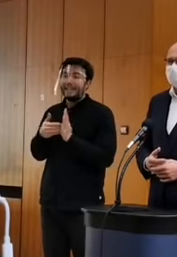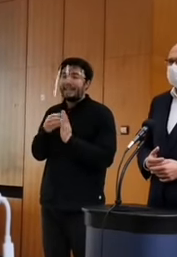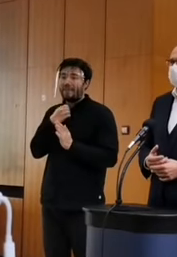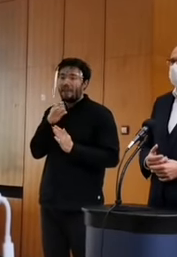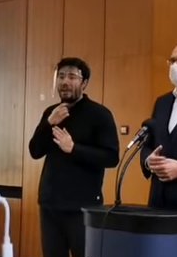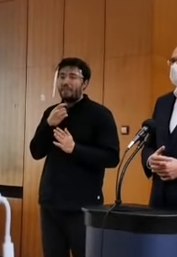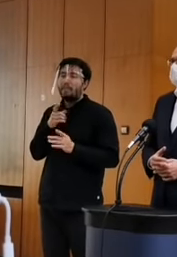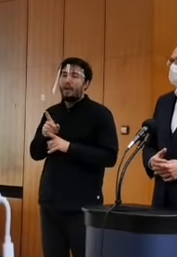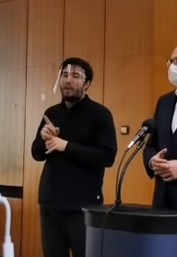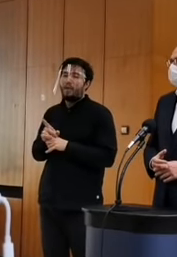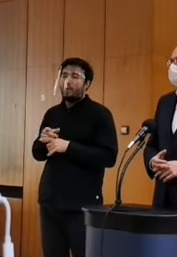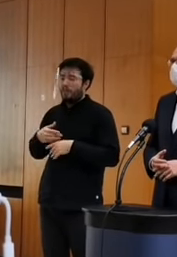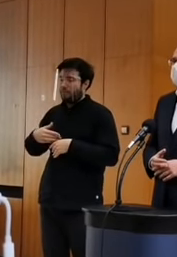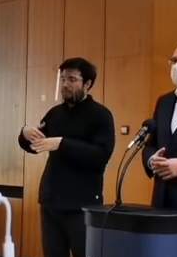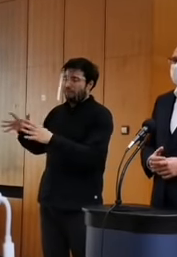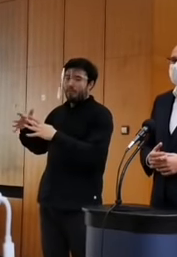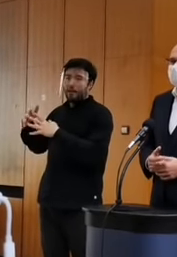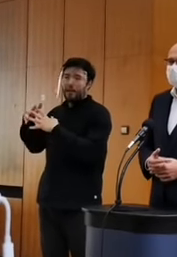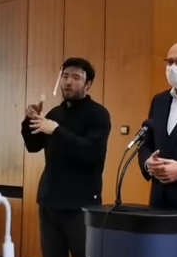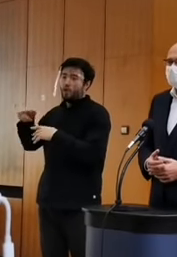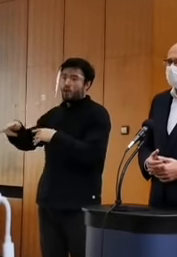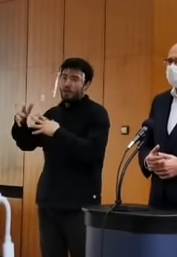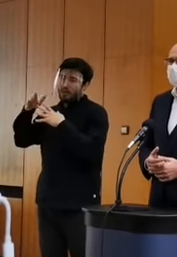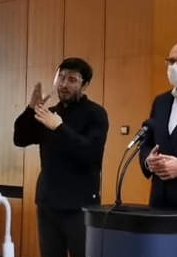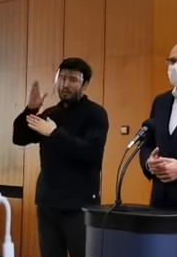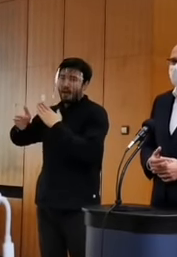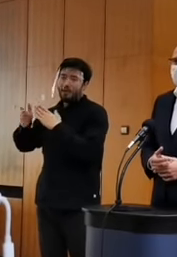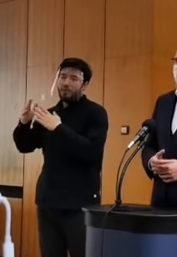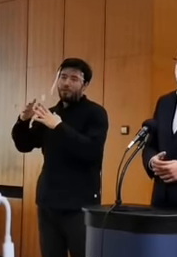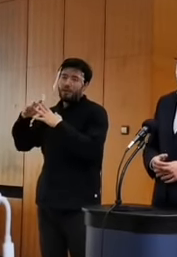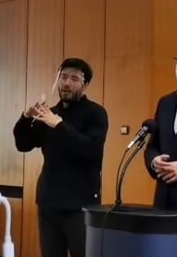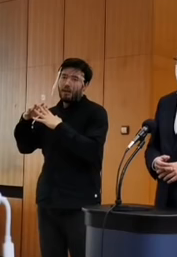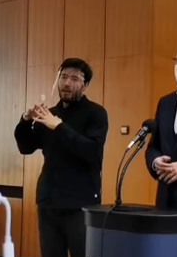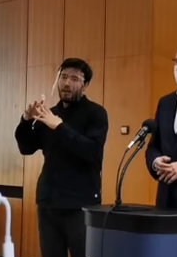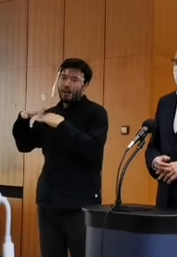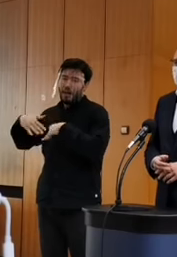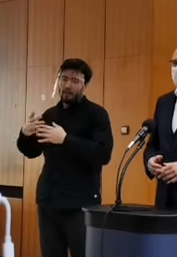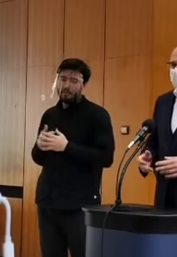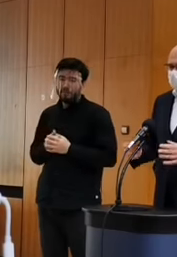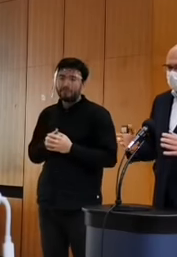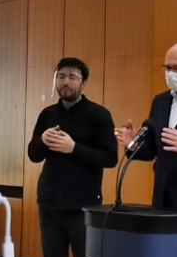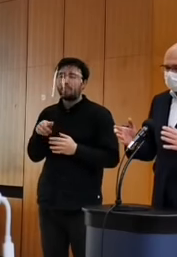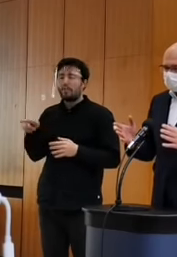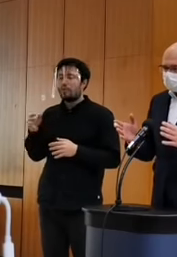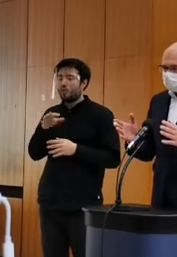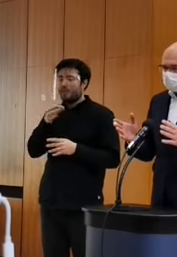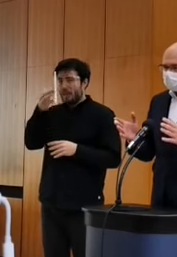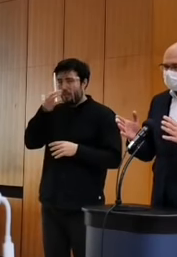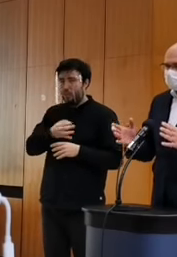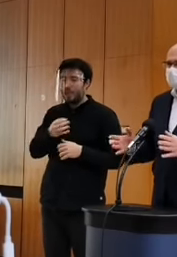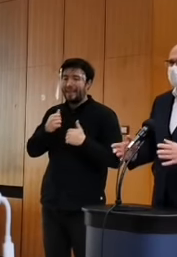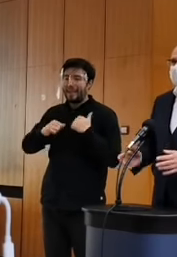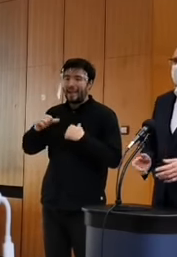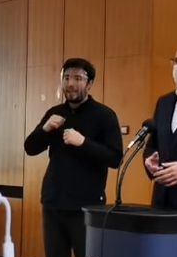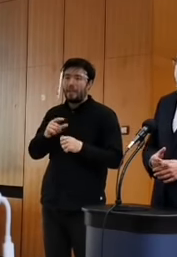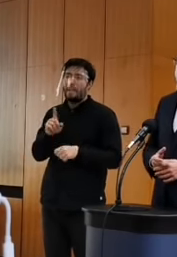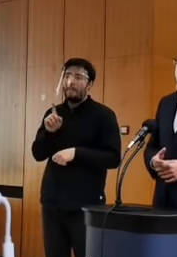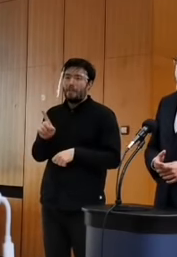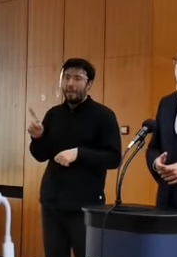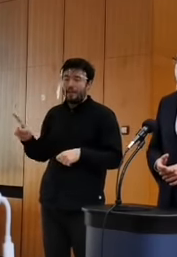do krachu. Sú to veľmi smutné až tragické momenty. Ja som teda dnes po